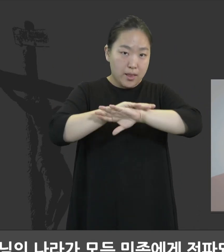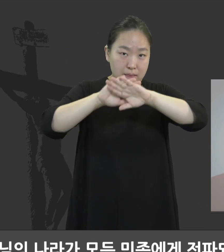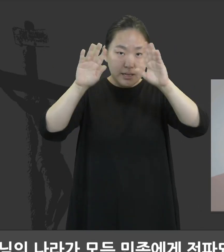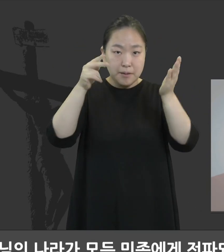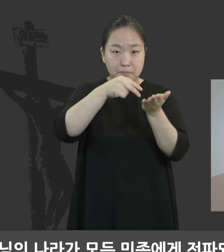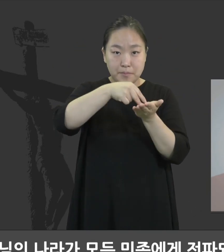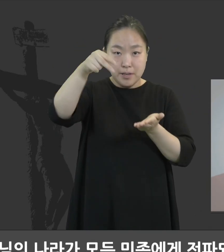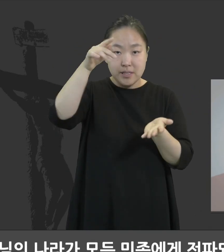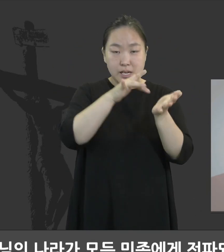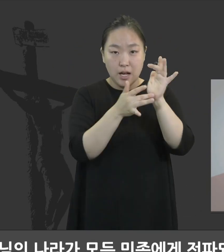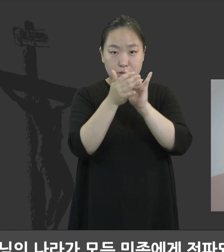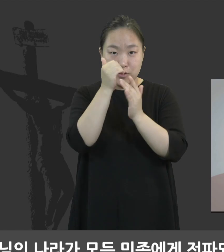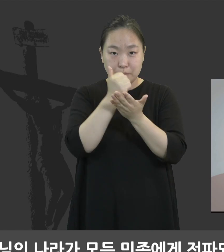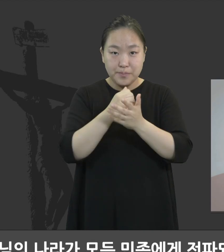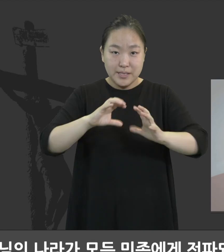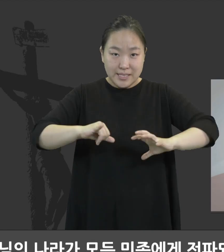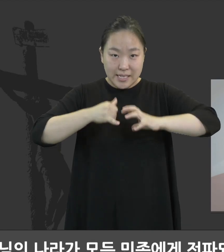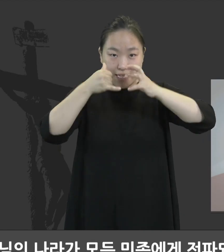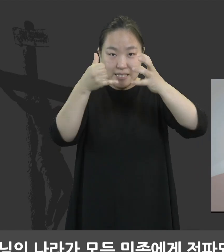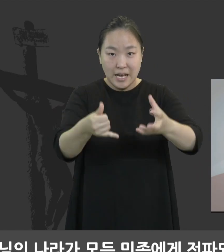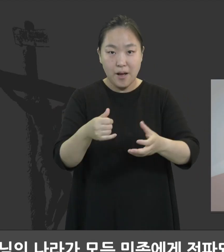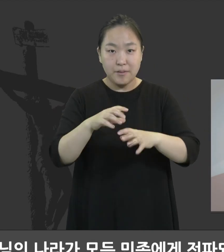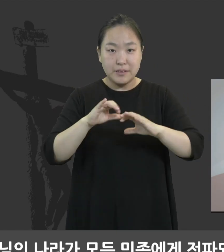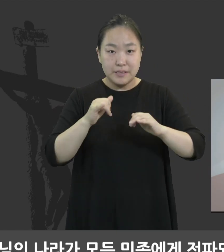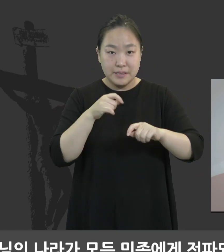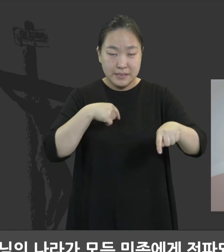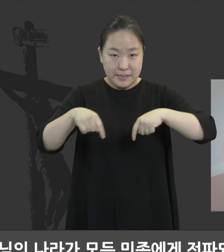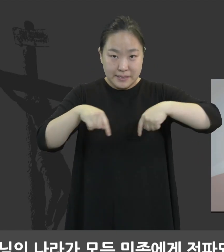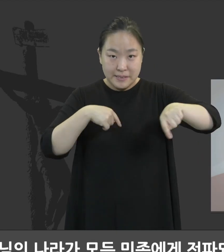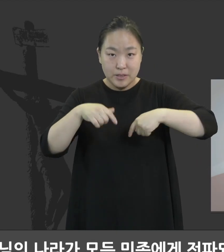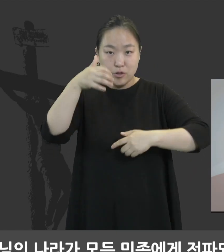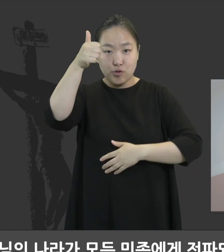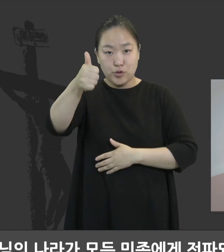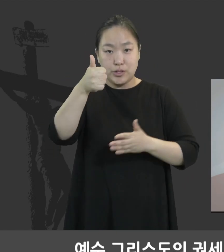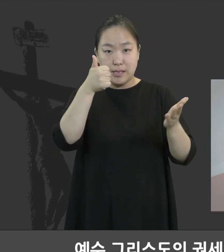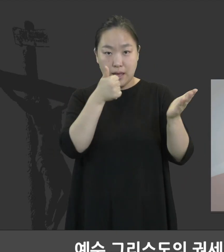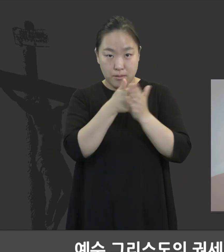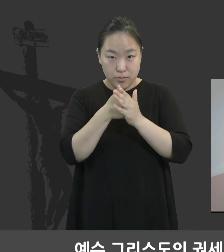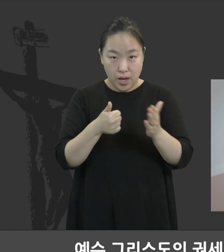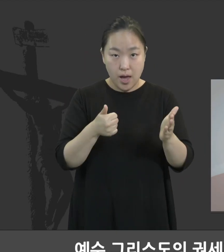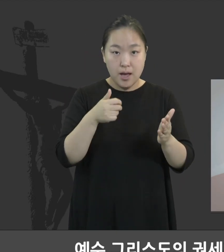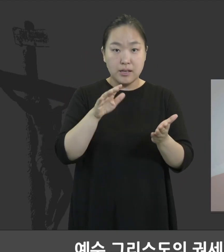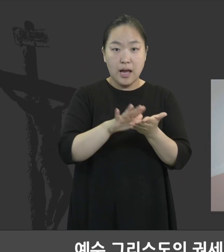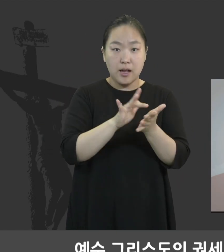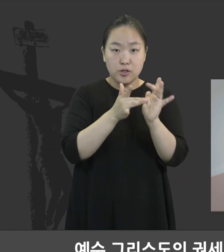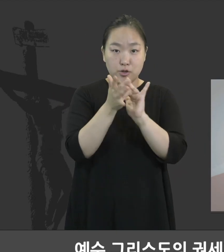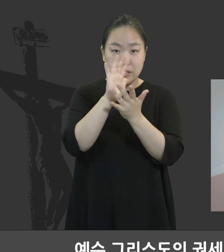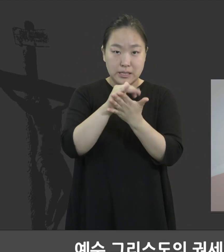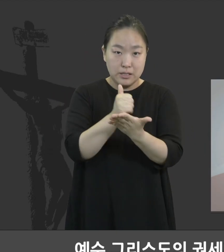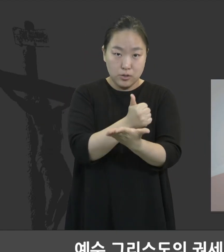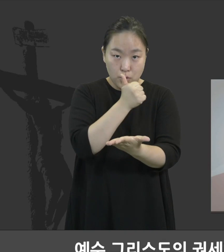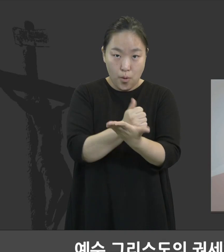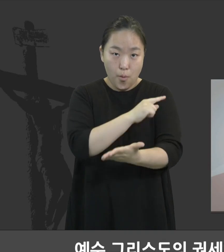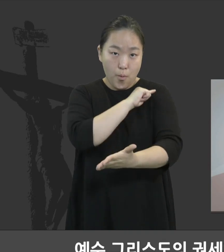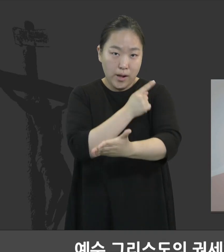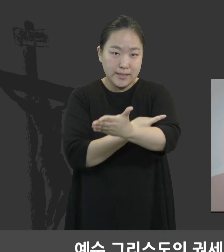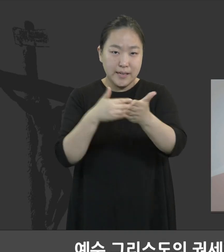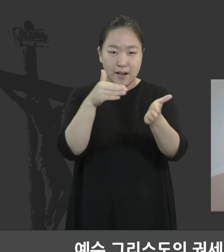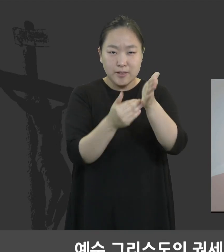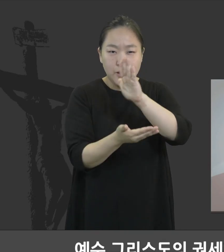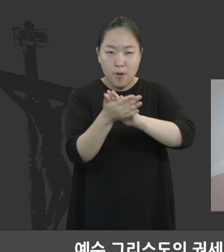예수님께서 온 땅과 만민을 다스리는 주가 되시기 때문입니다. 예수 그리스도의 권세가 제한이